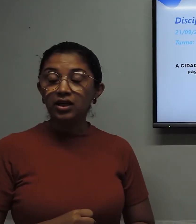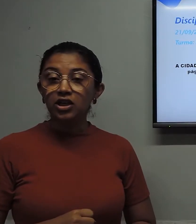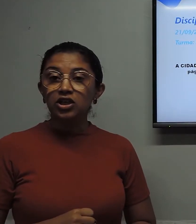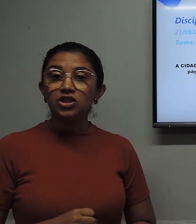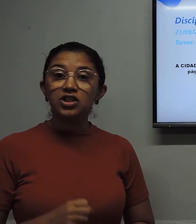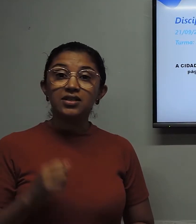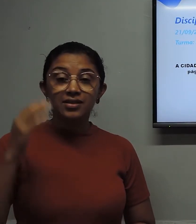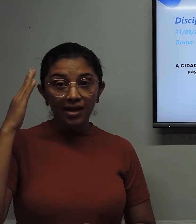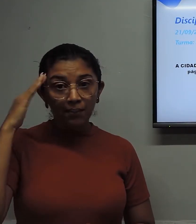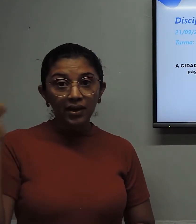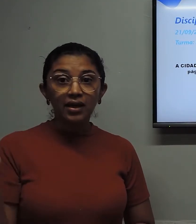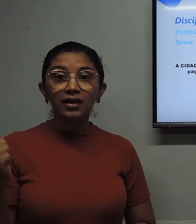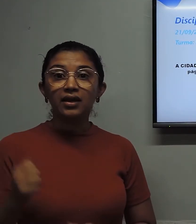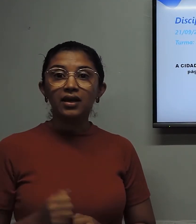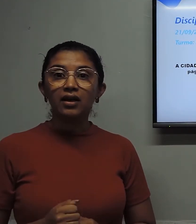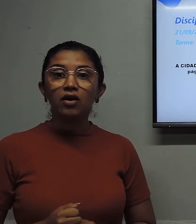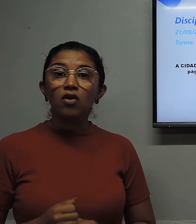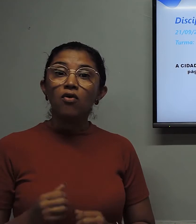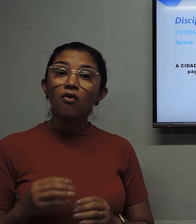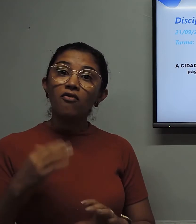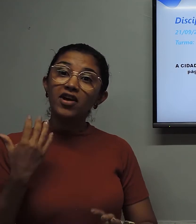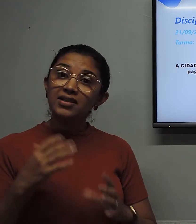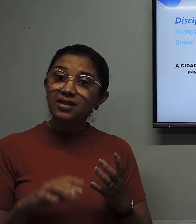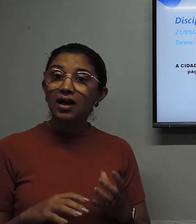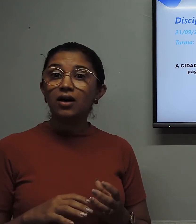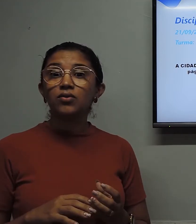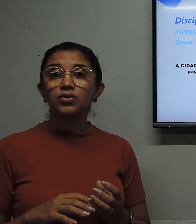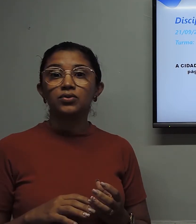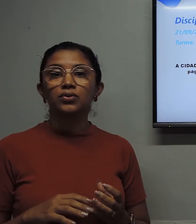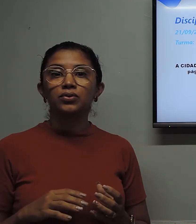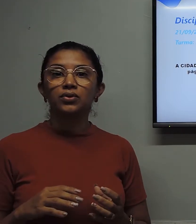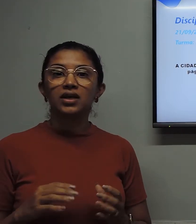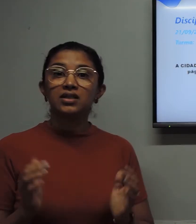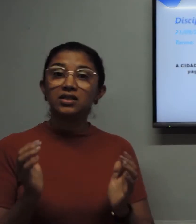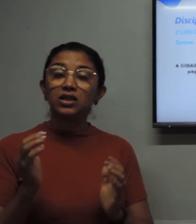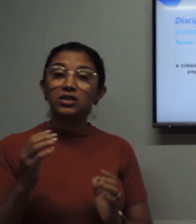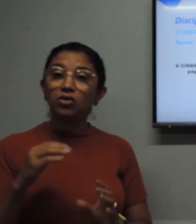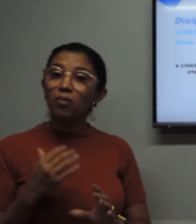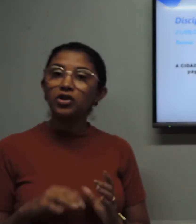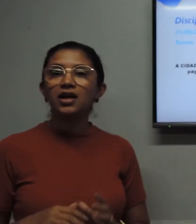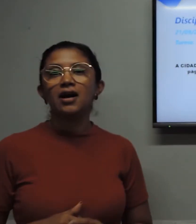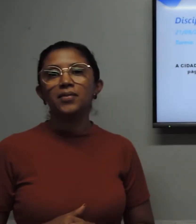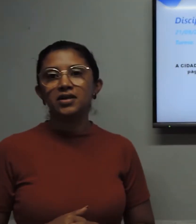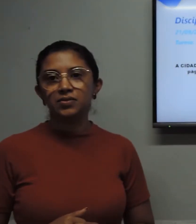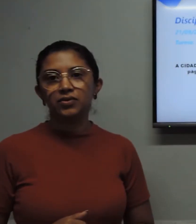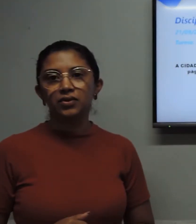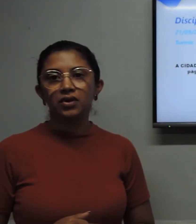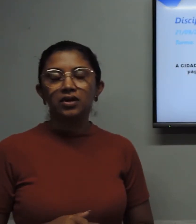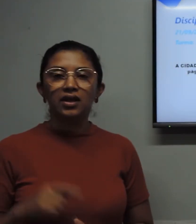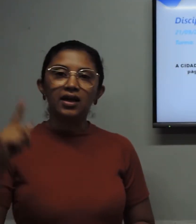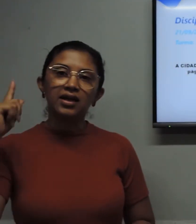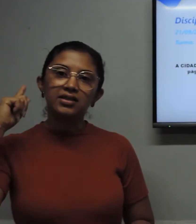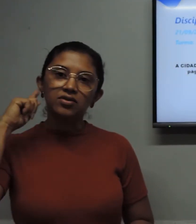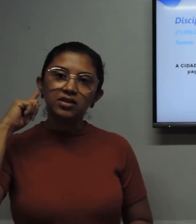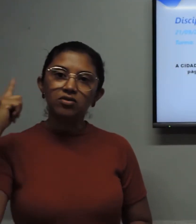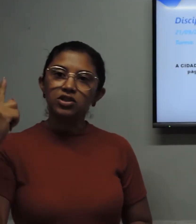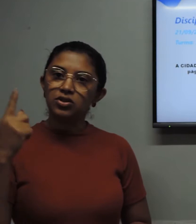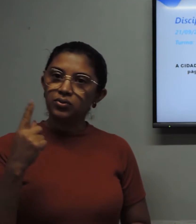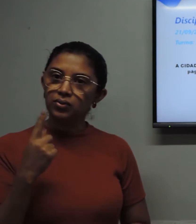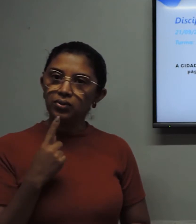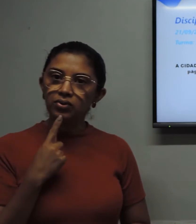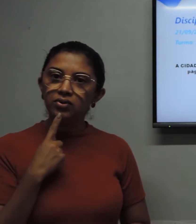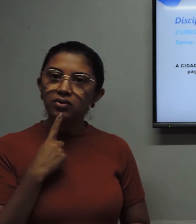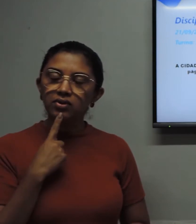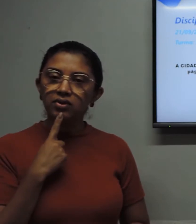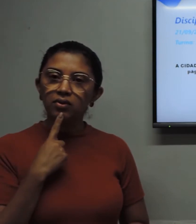aprender, de saber, né? Conversar com o surdo, né? Se comunicar mesmo, né? Esse é o sinal